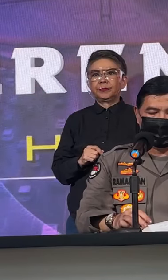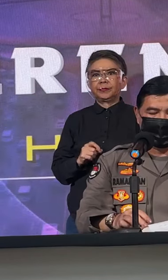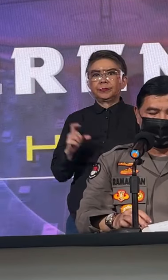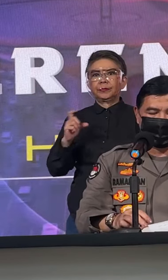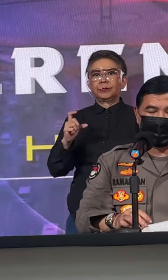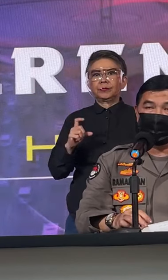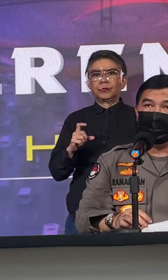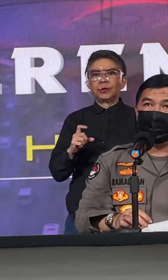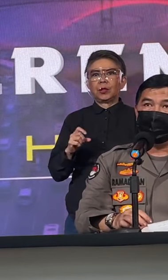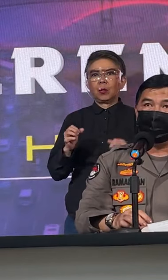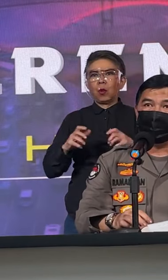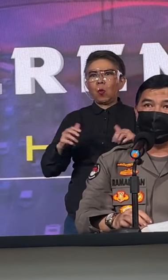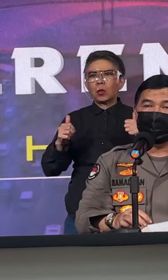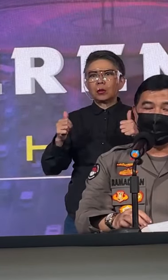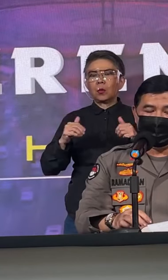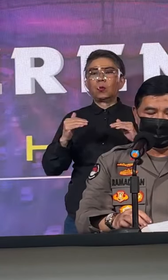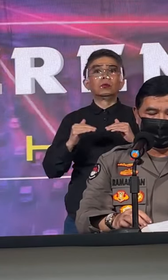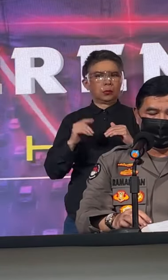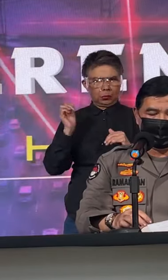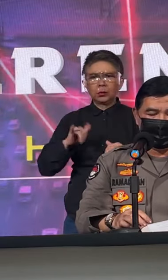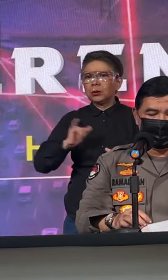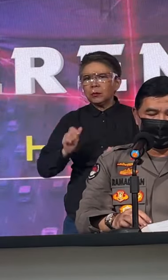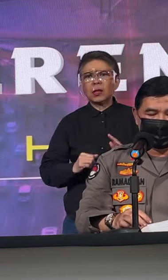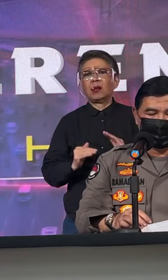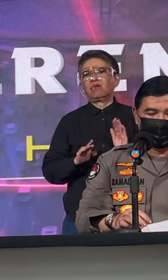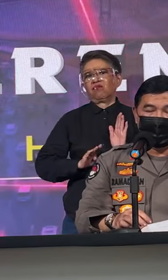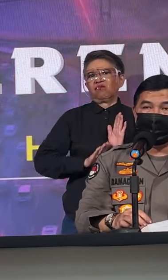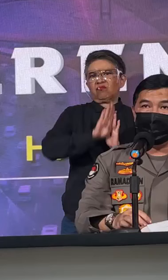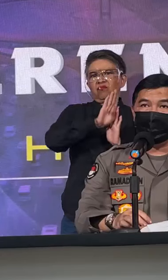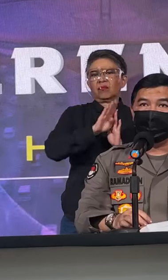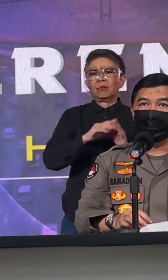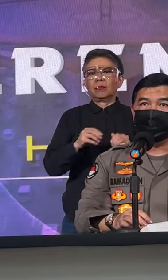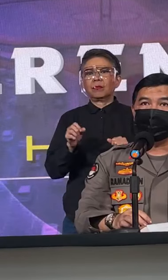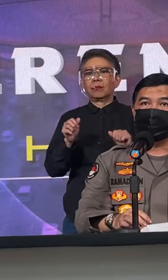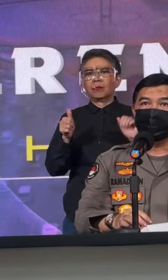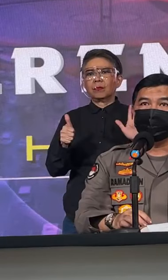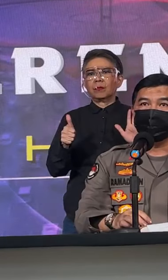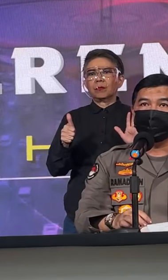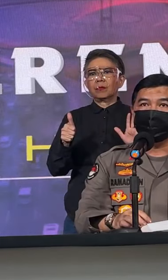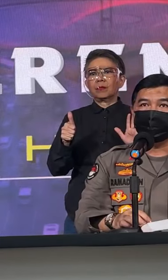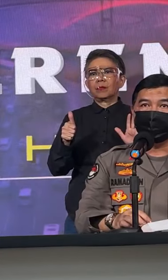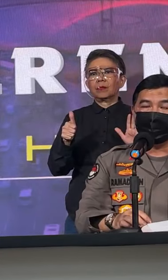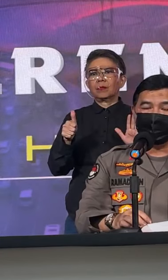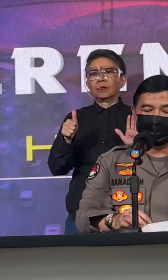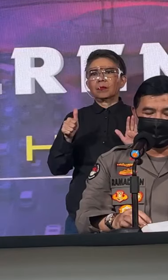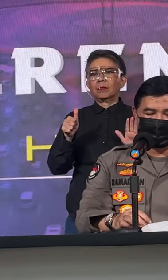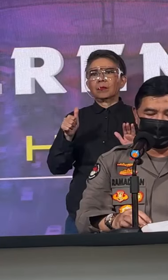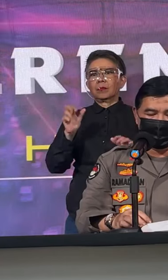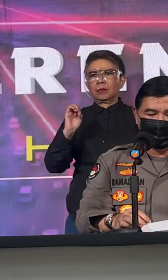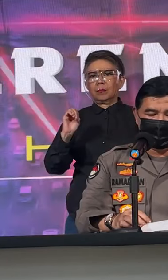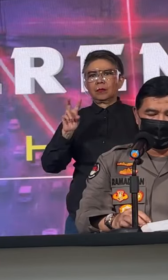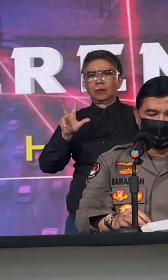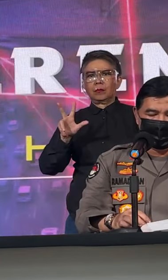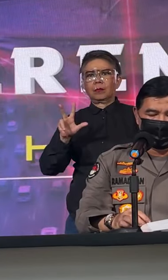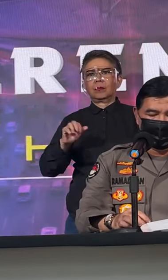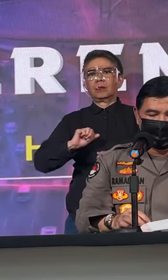secara kuantitas mengalami kenaikan sebanyak 603 kasus,